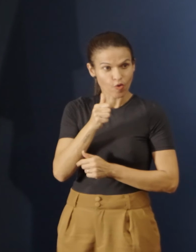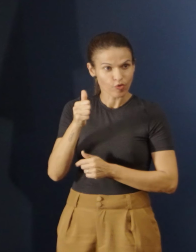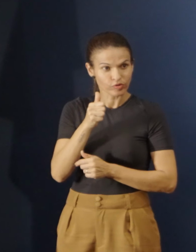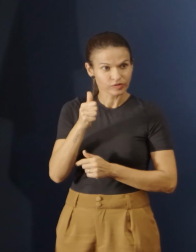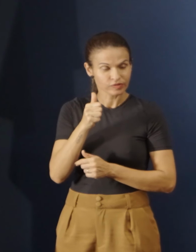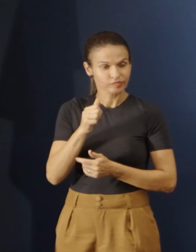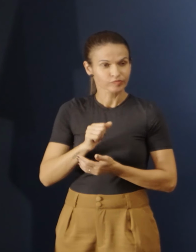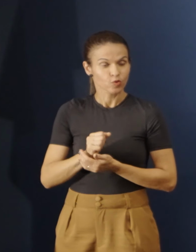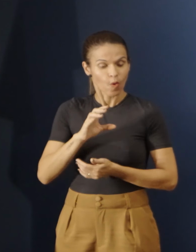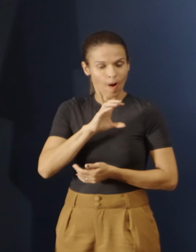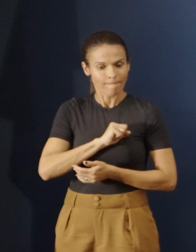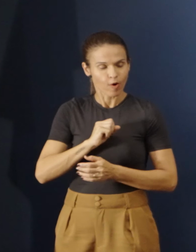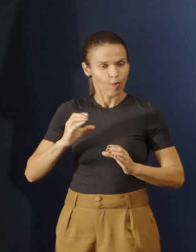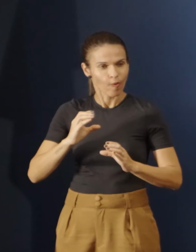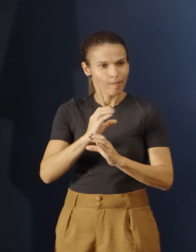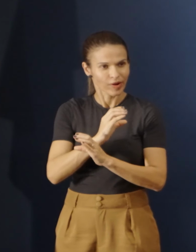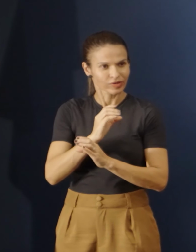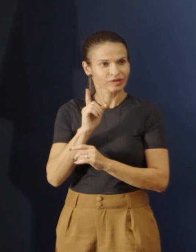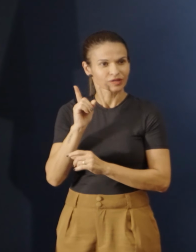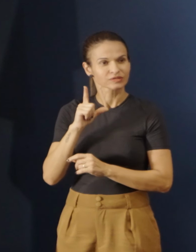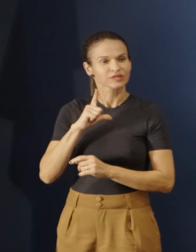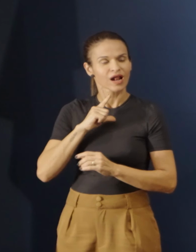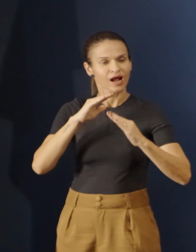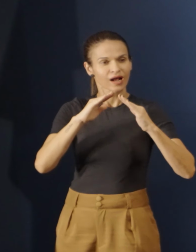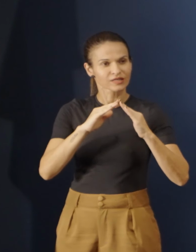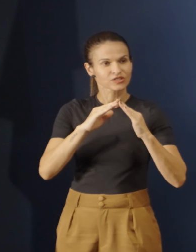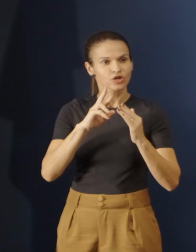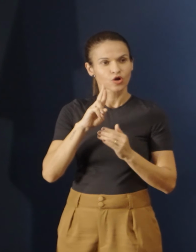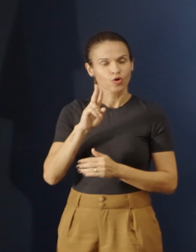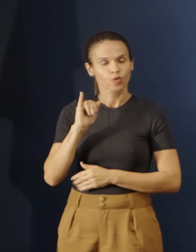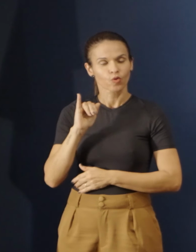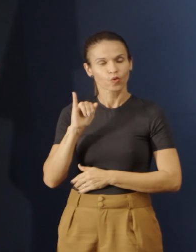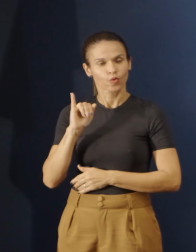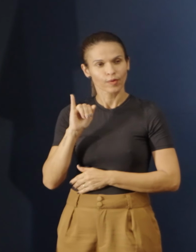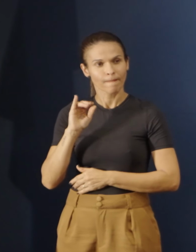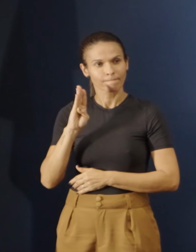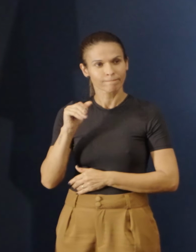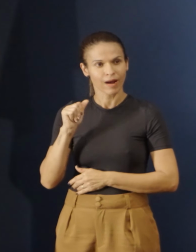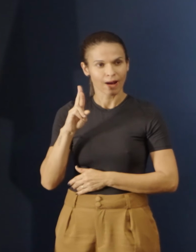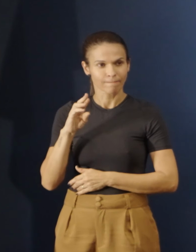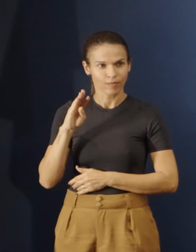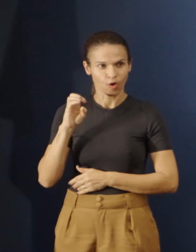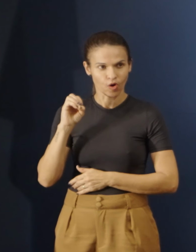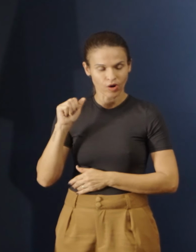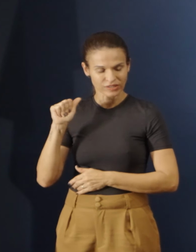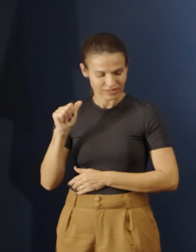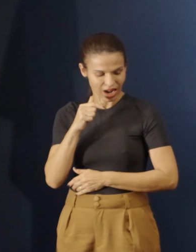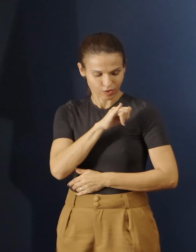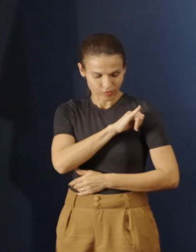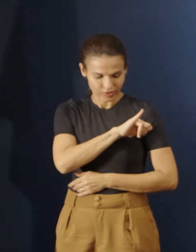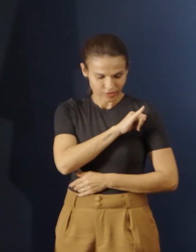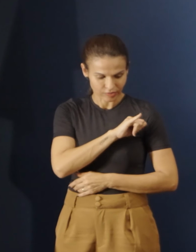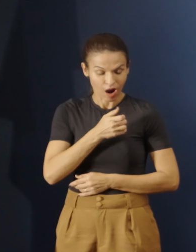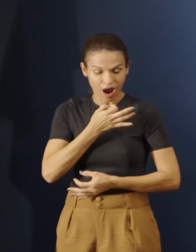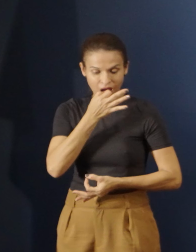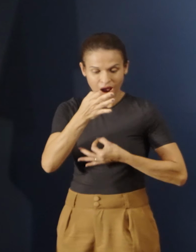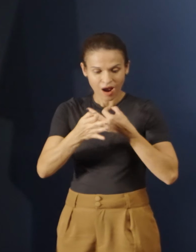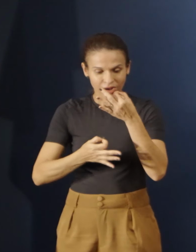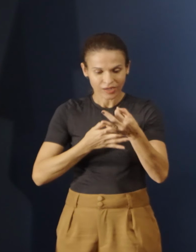Soneto do Amor Total, do Vinícius Moraes, que está lá na casa de Rui Barbosa, lá no Rio, no acervo do Vinícius. Conclusão, a crítica genética